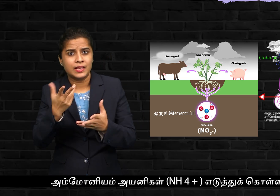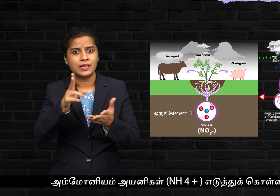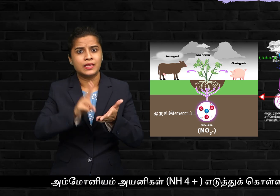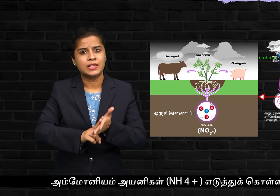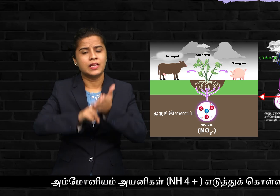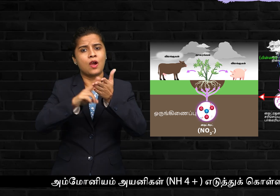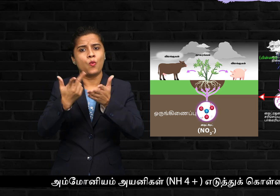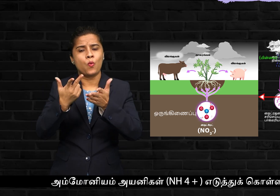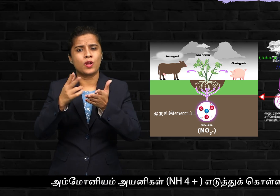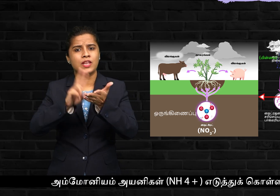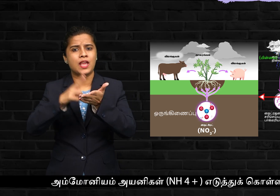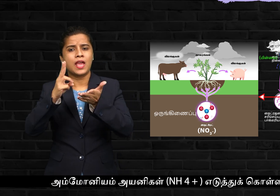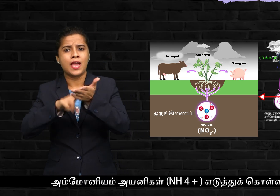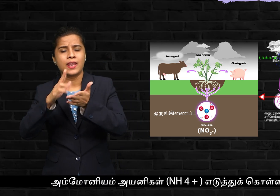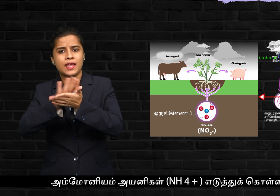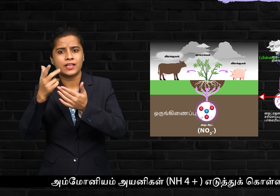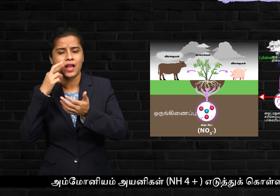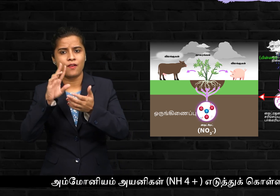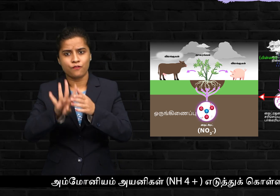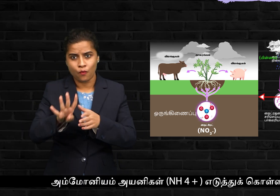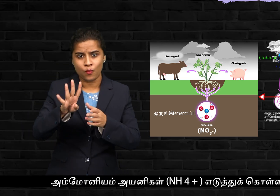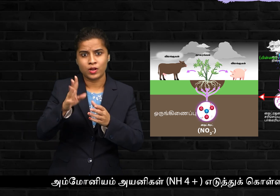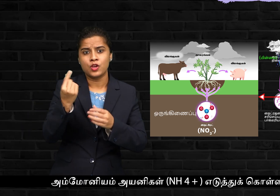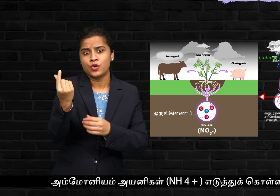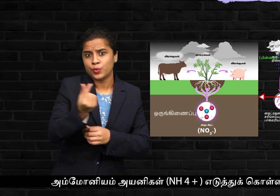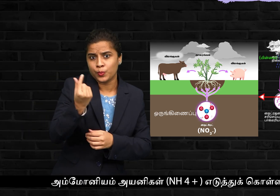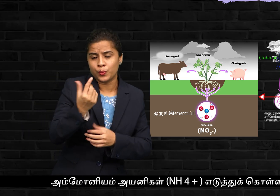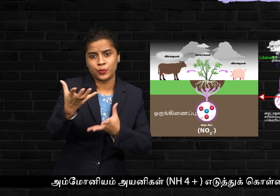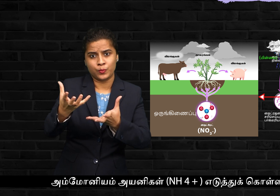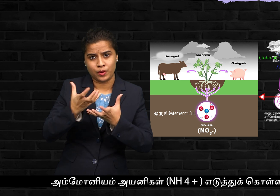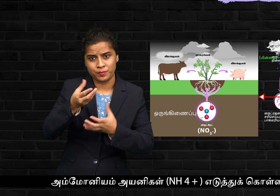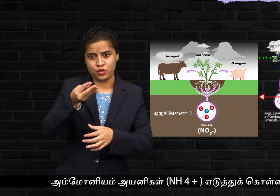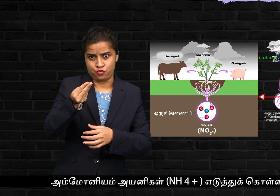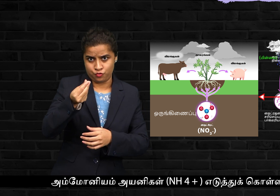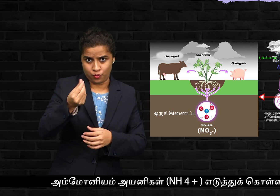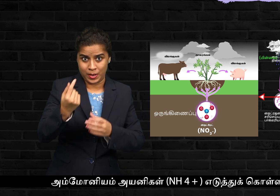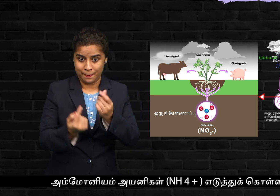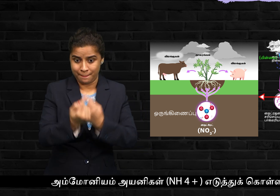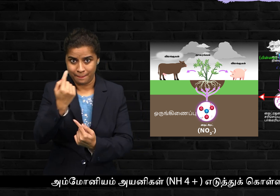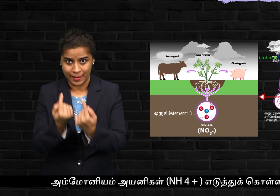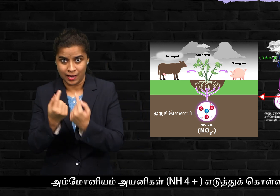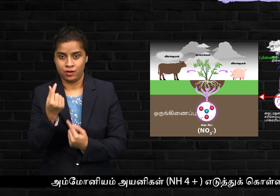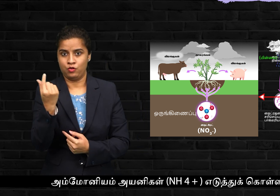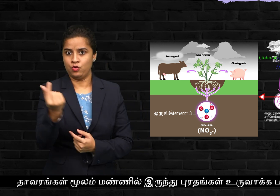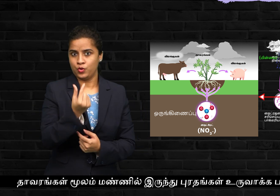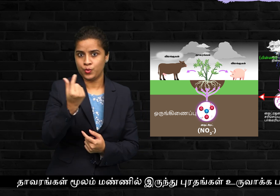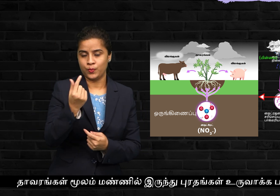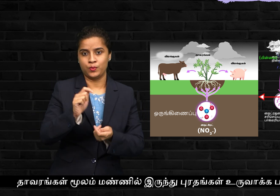அதாவது ஆங்கில வார்த்தை NH4 கூட்டல் எடுத்துக்கொள்ளப்படுகின்றன. தாவரங்கள்